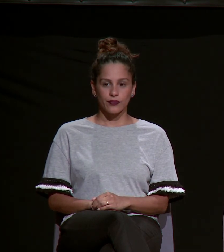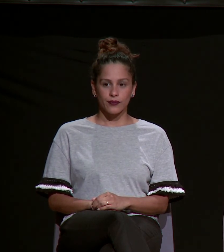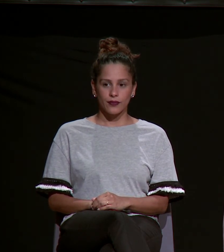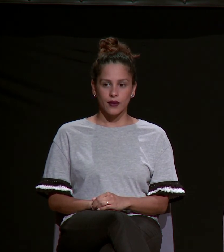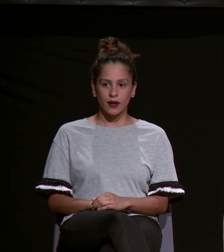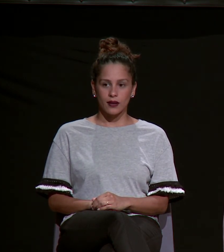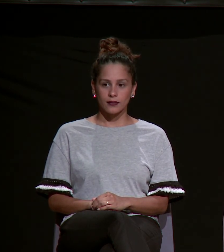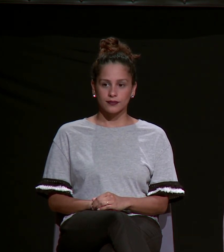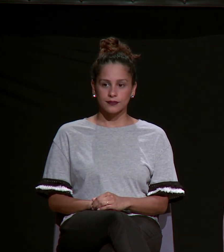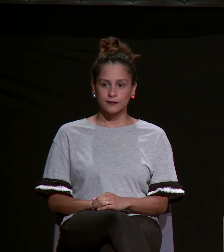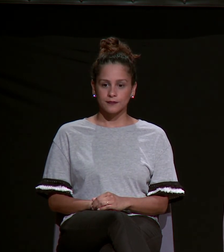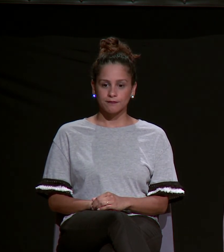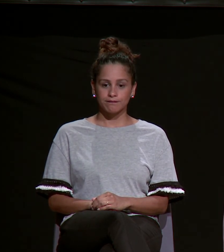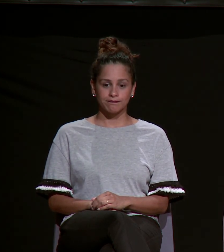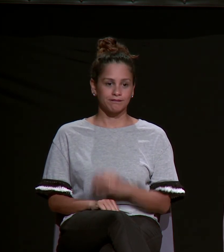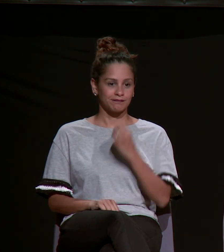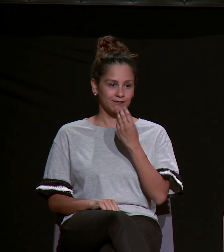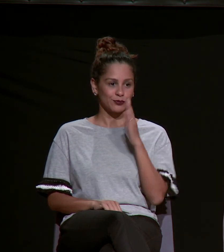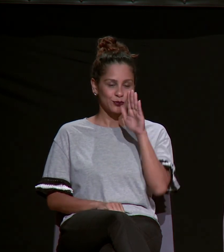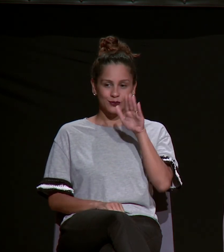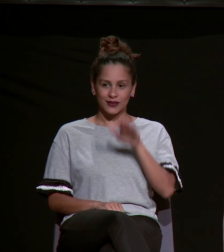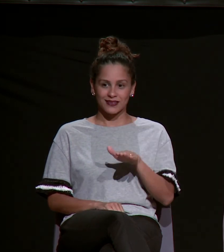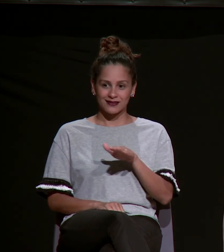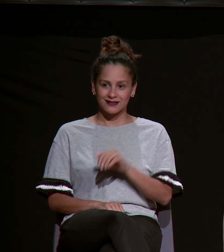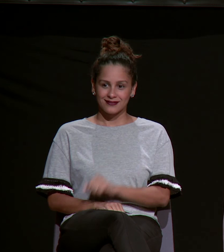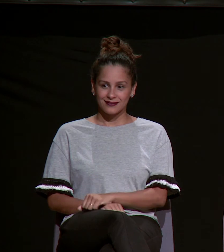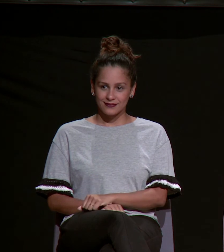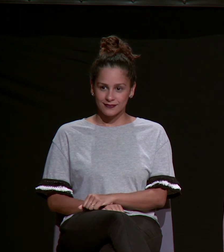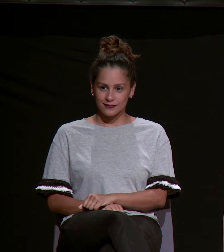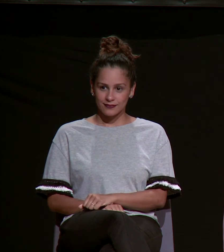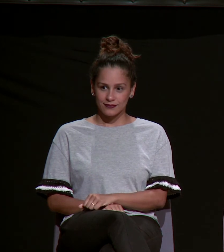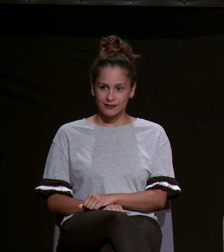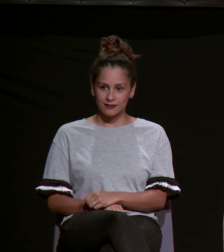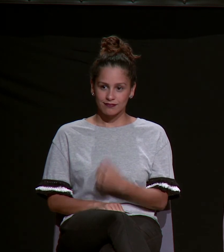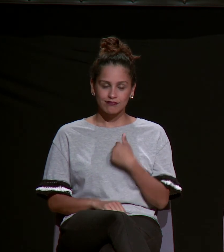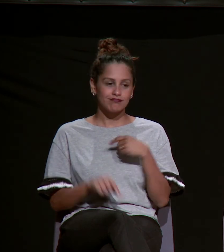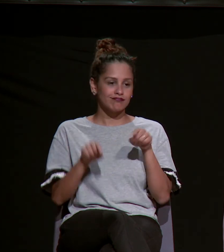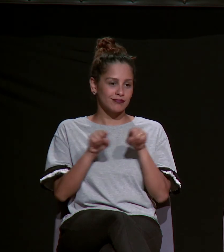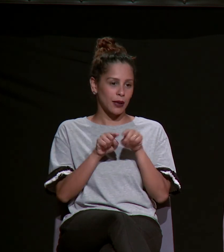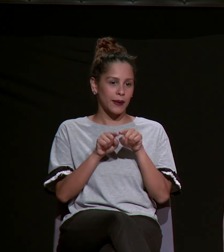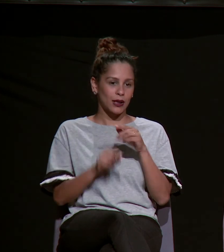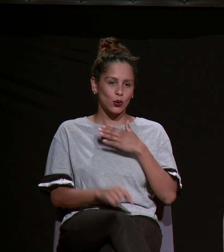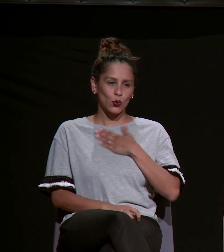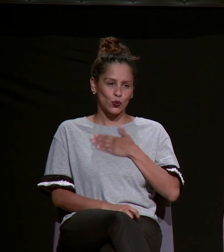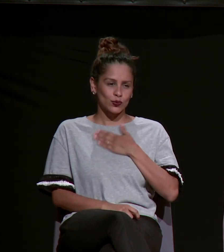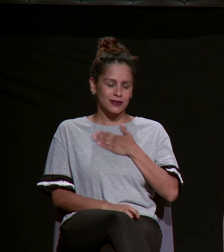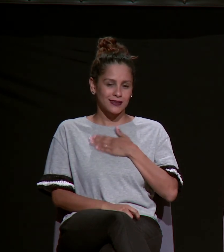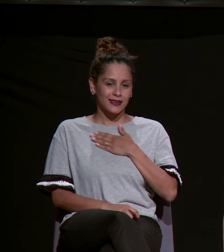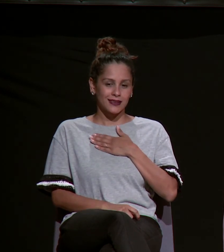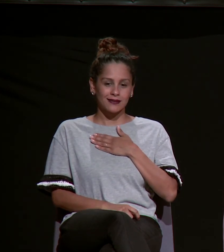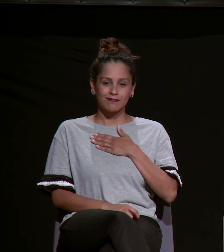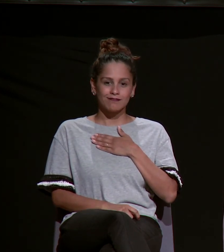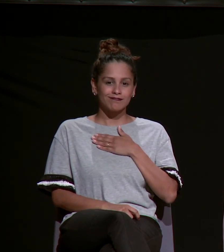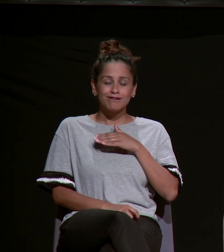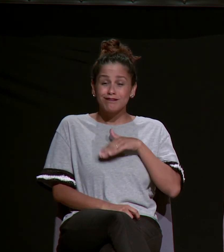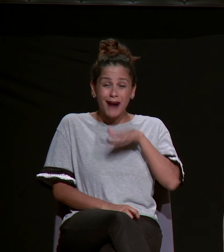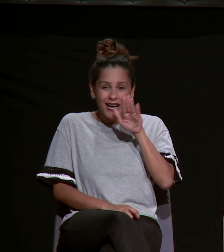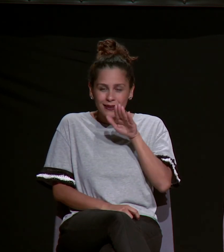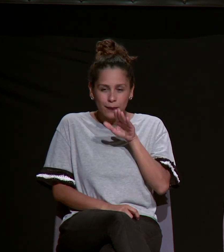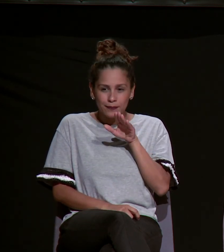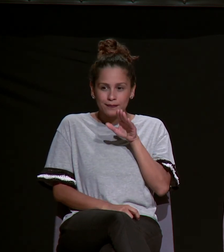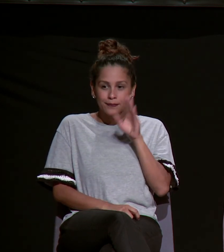duas. Oi, boa tarde, Thiago. Eu também gostei muito, sobretudo, desse seu final. Assim, eu achei ele